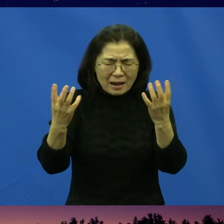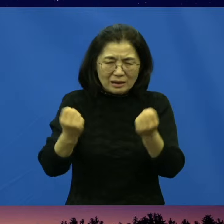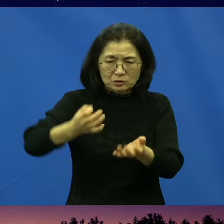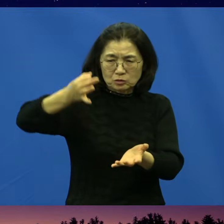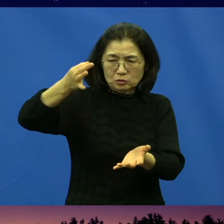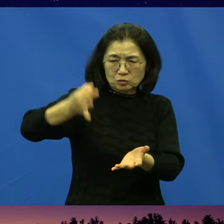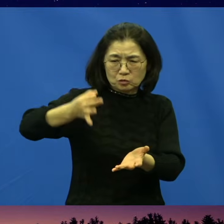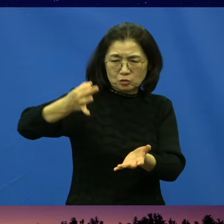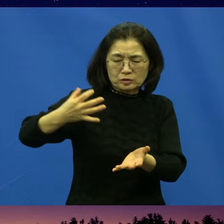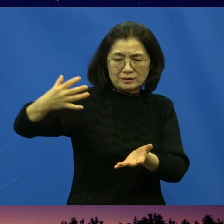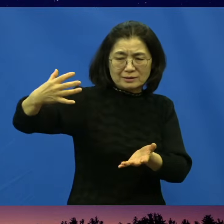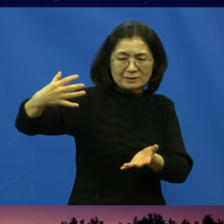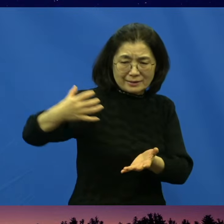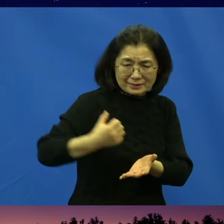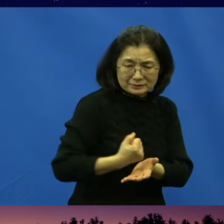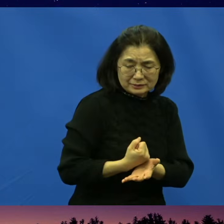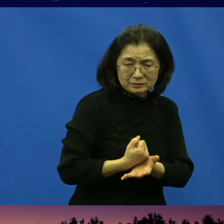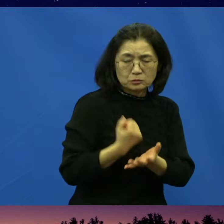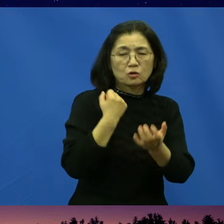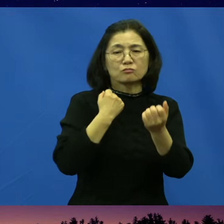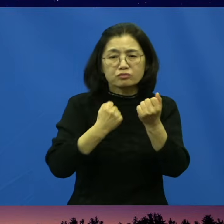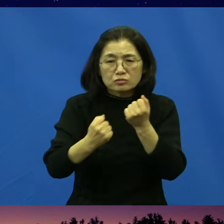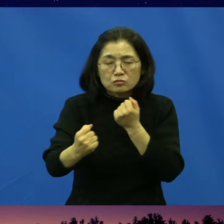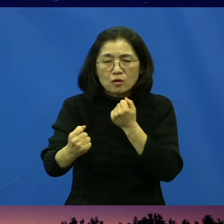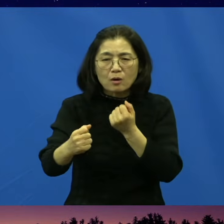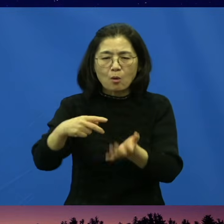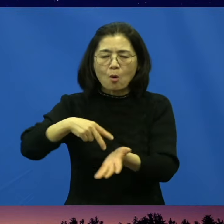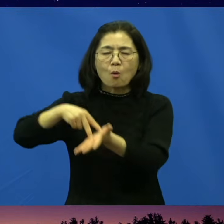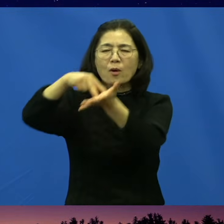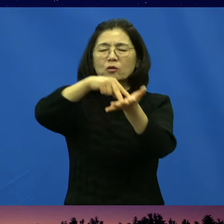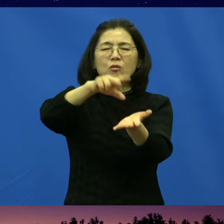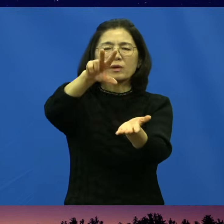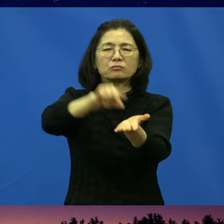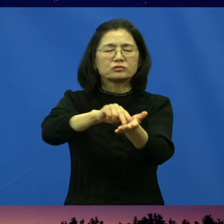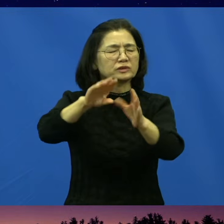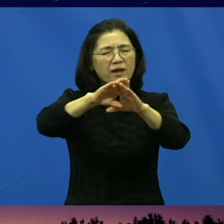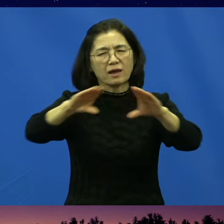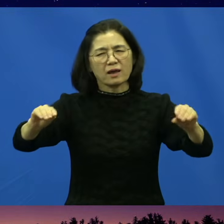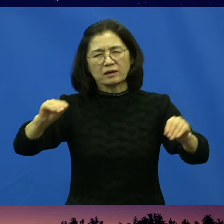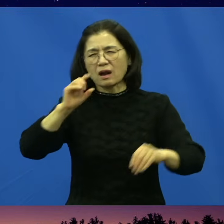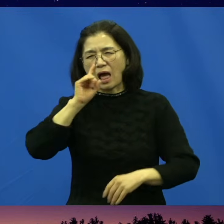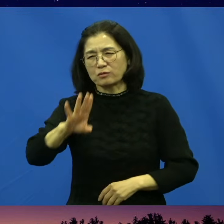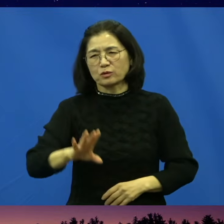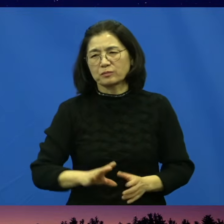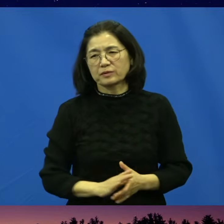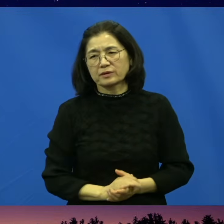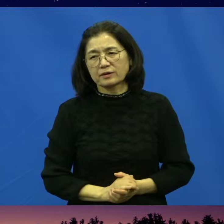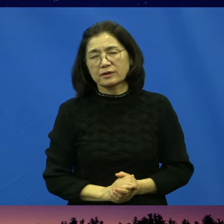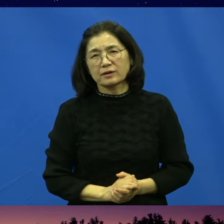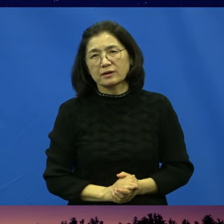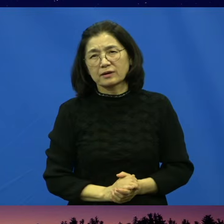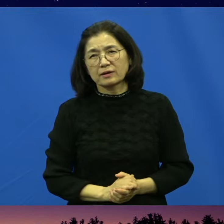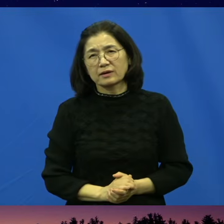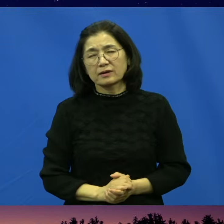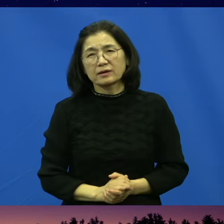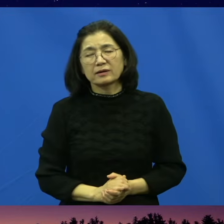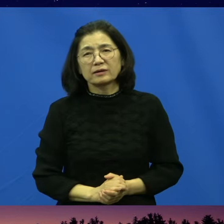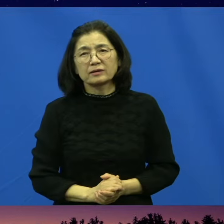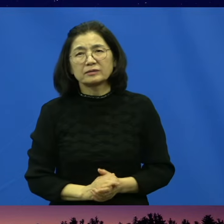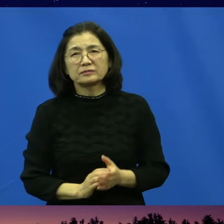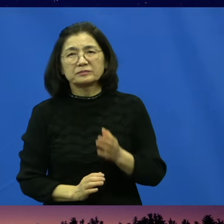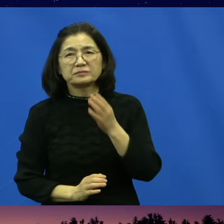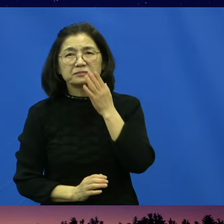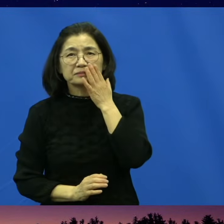절대로 해결되지 않습니다. 우리가 세월을 살다 보면, 살아가면 갈수록 느끼는 것이,